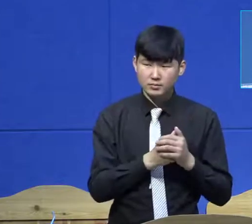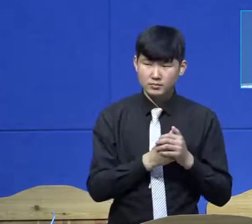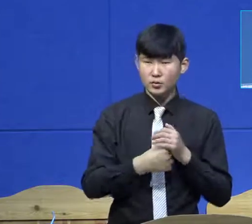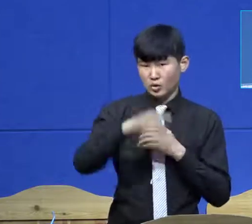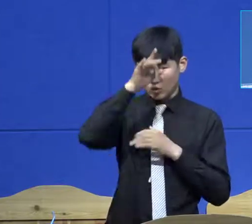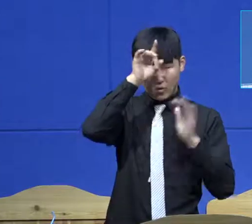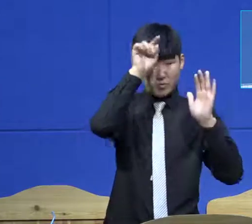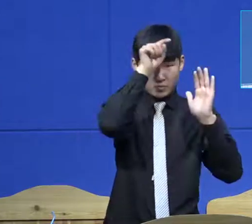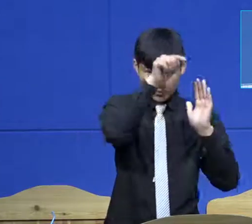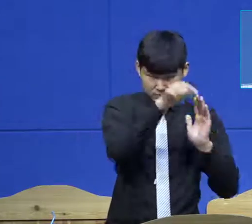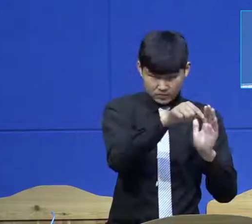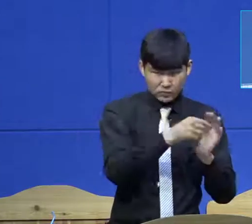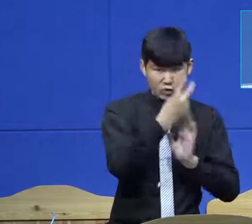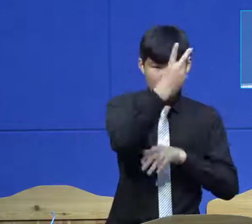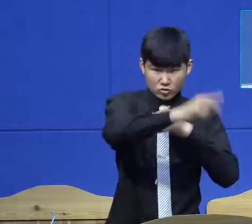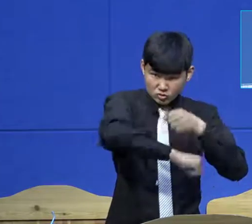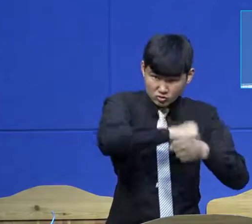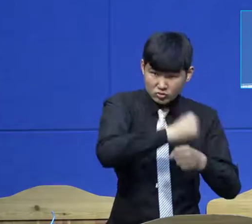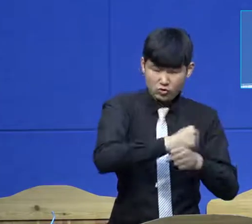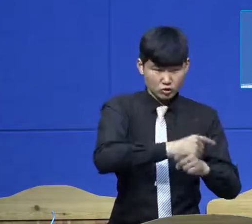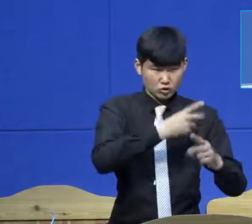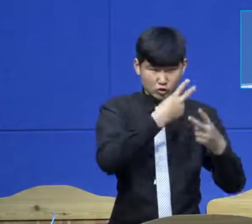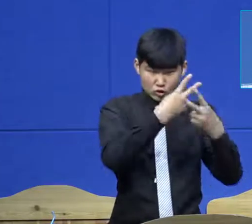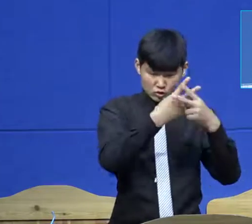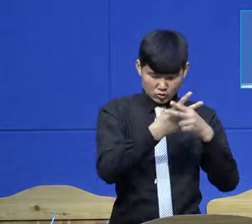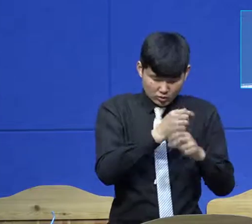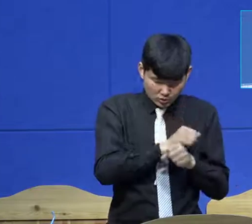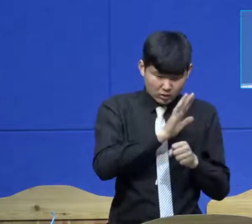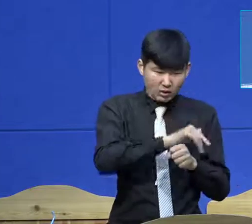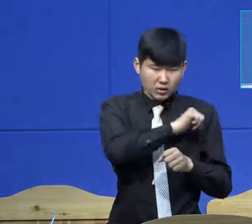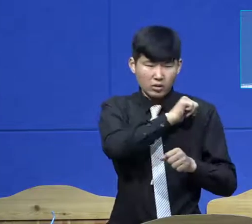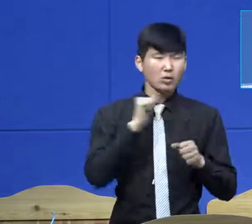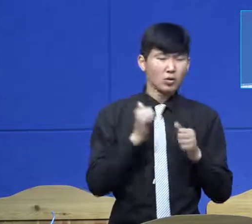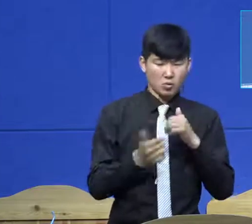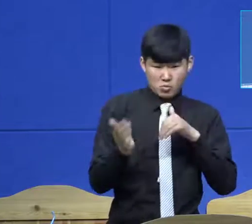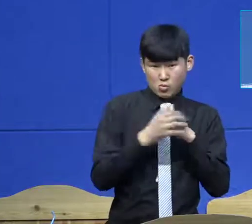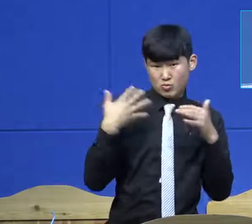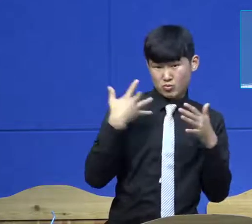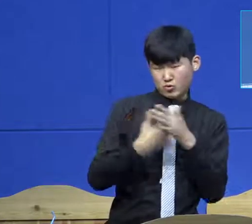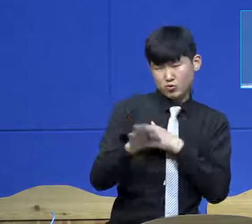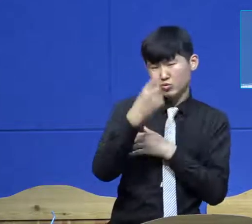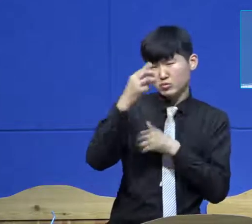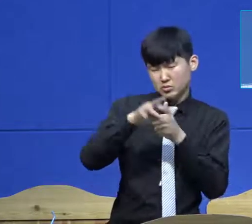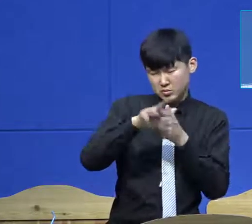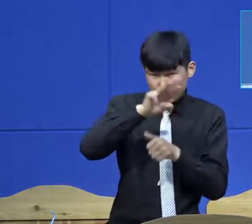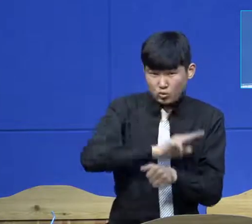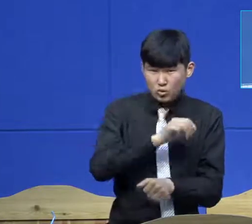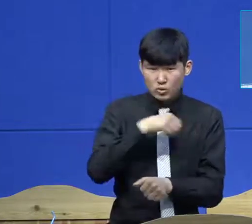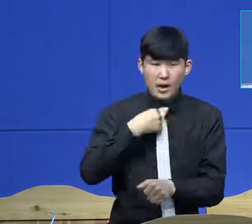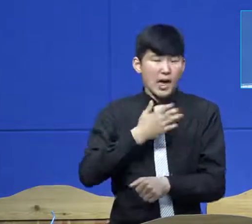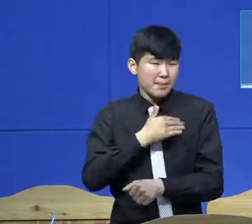Ромд очиж 2 жил шоронд хоригдож байгаа цааслуулж үхтлээ зөвхөн сайн мэдээний төлөө өөрийнхөө амь